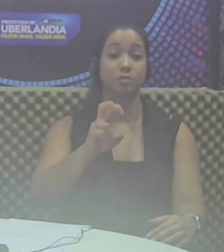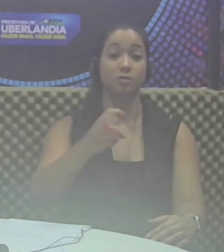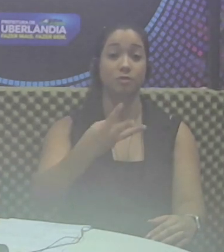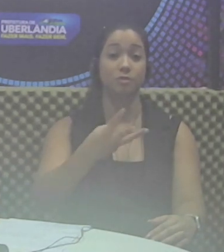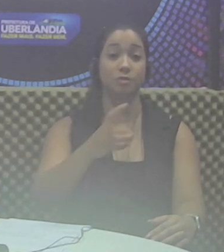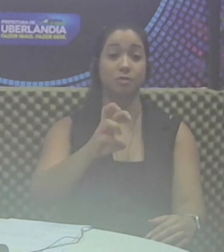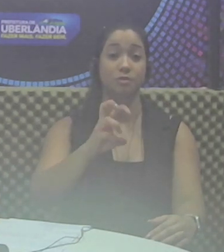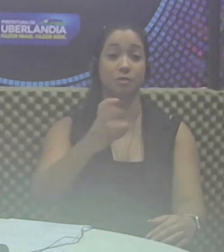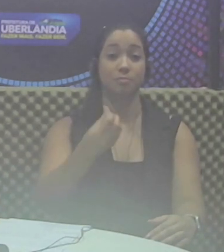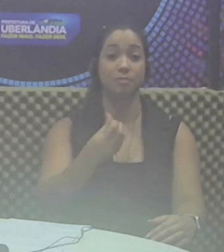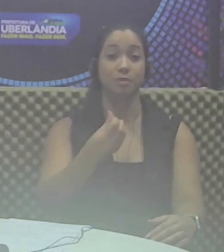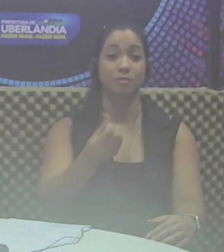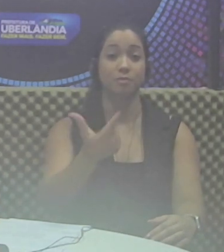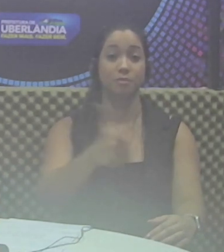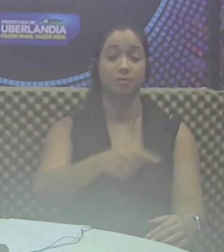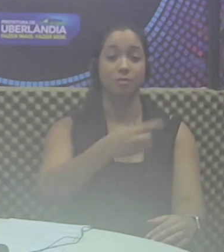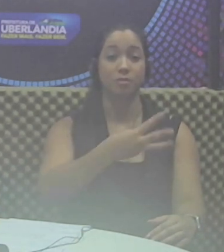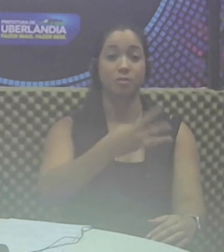34-3212-5356,